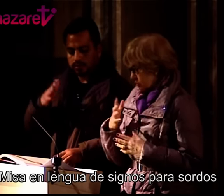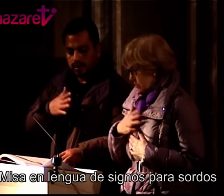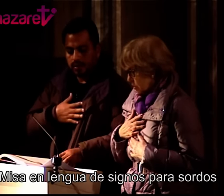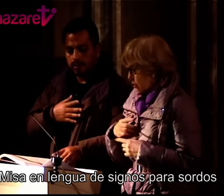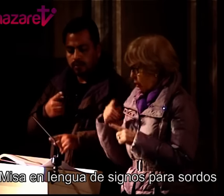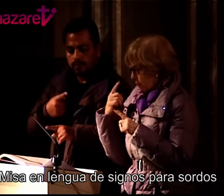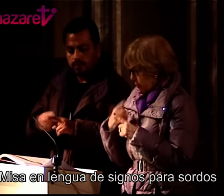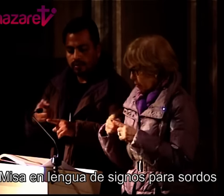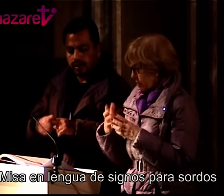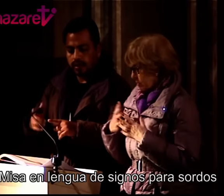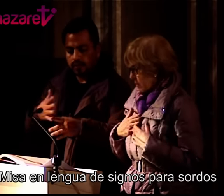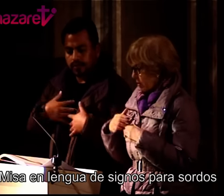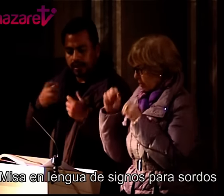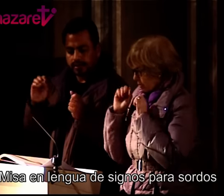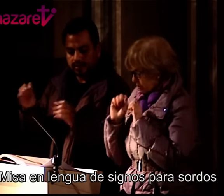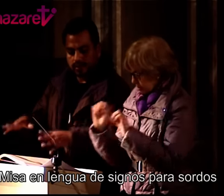Dios mío,